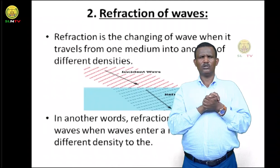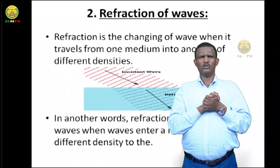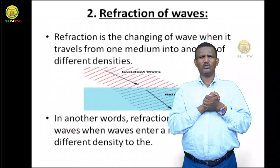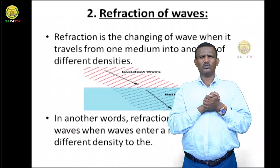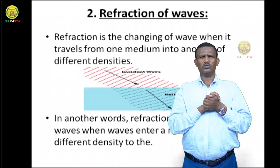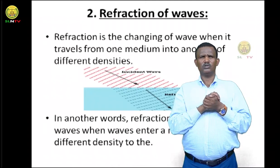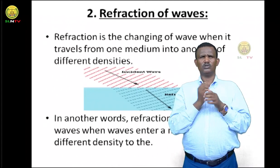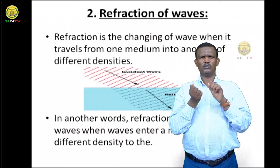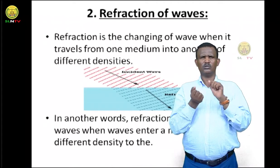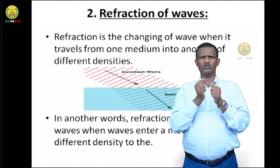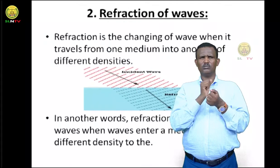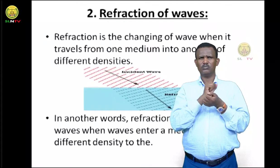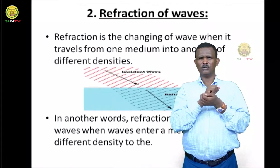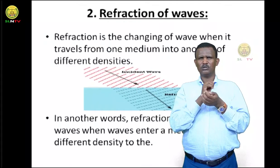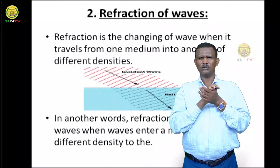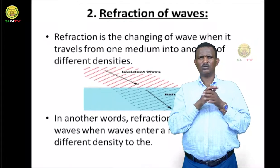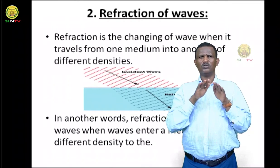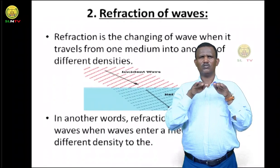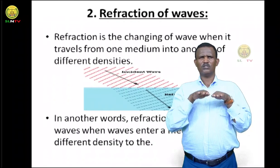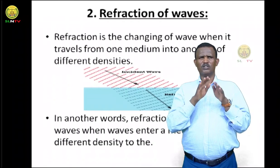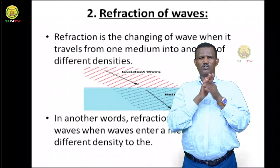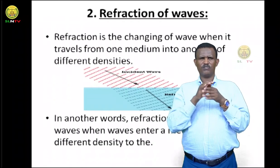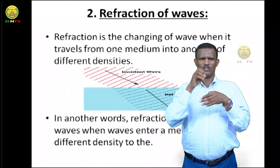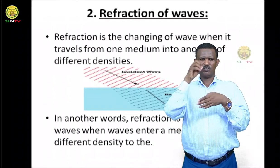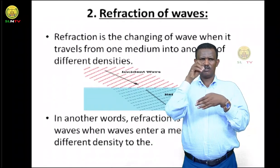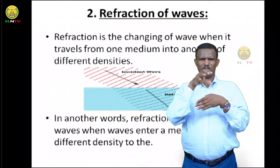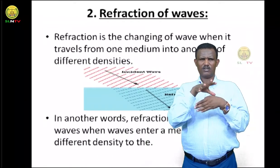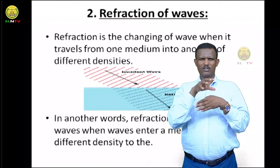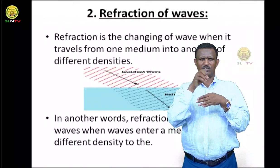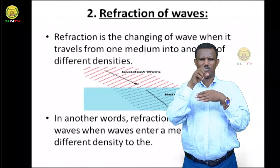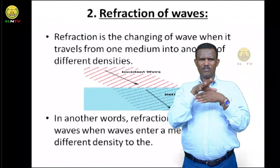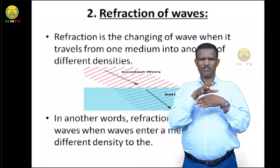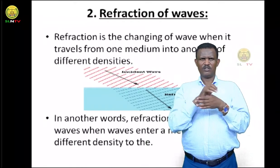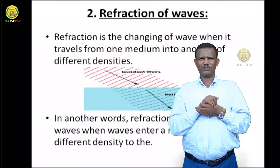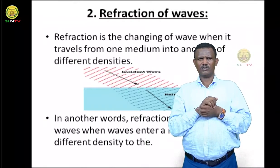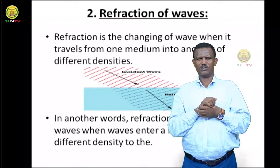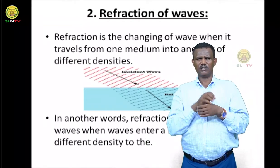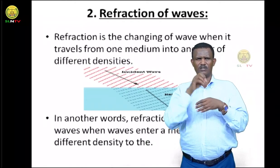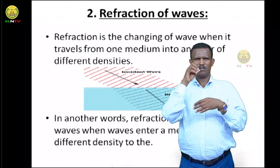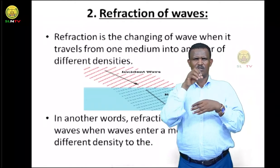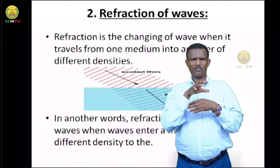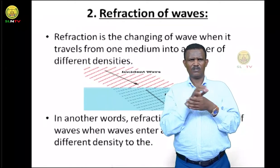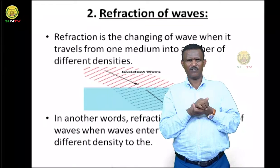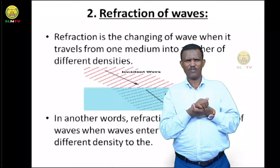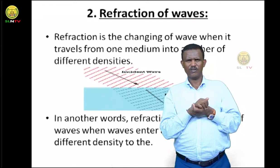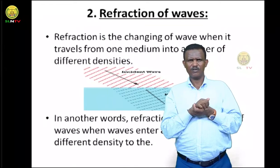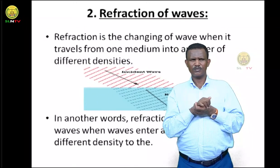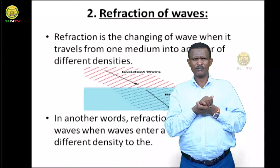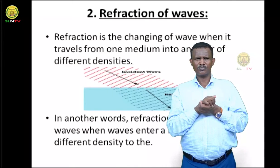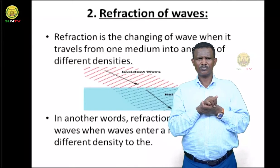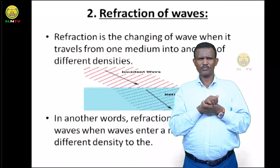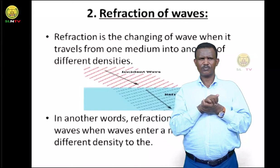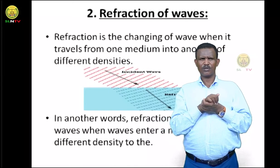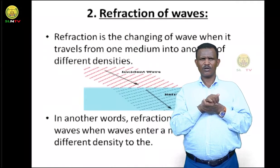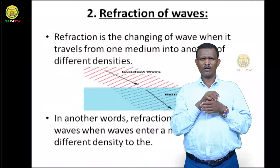socoto isbeddesho wave-ku ayaa waxa loo yaqaan refraction refraction is the change of wave when it travel from one medium